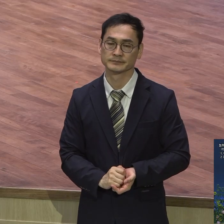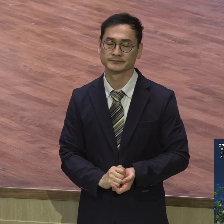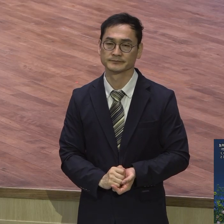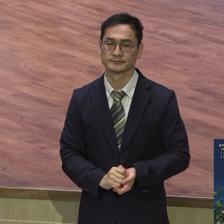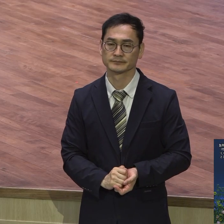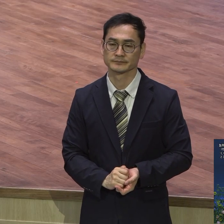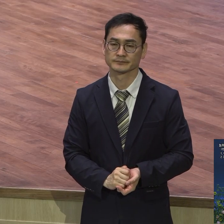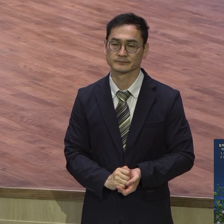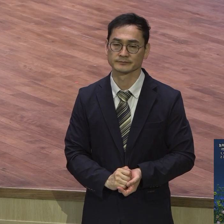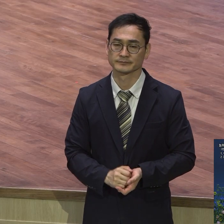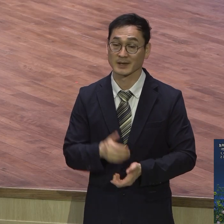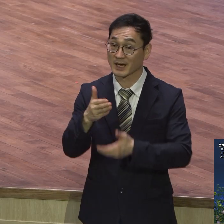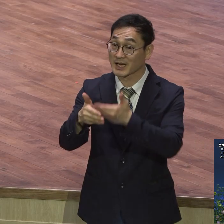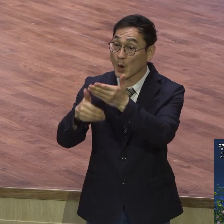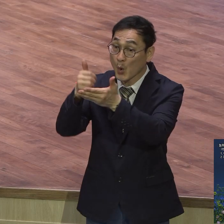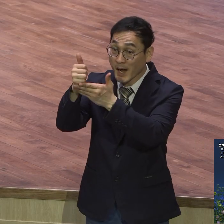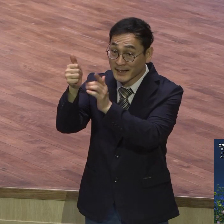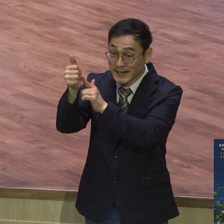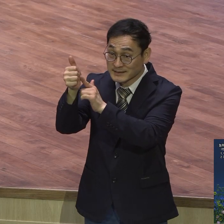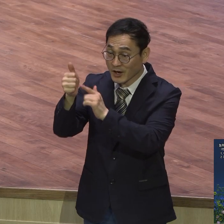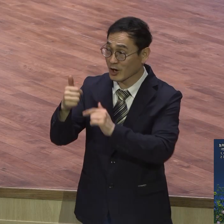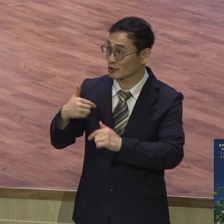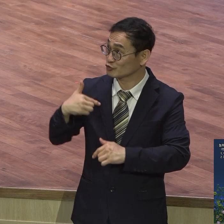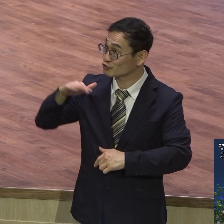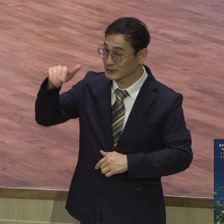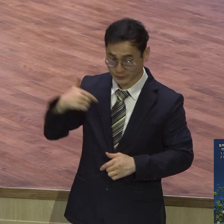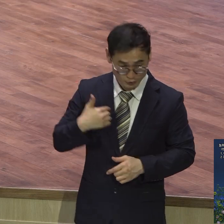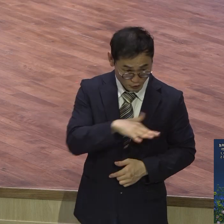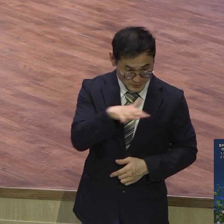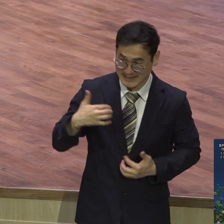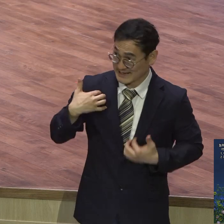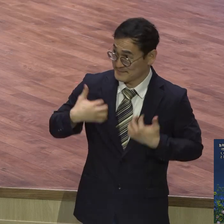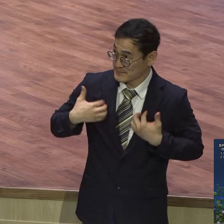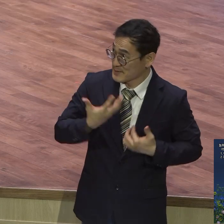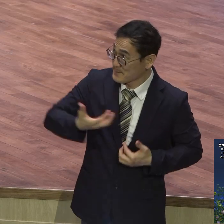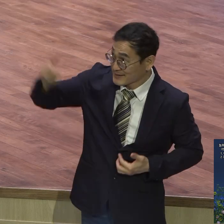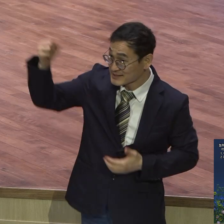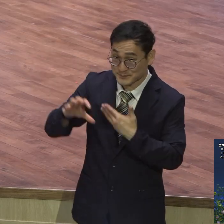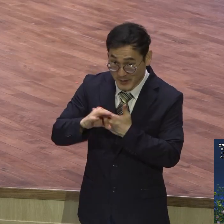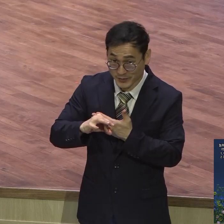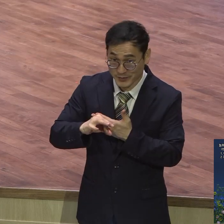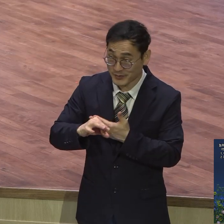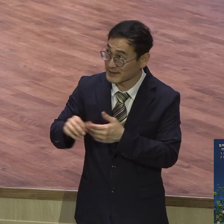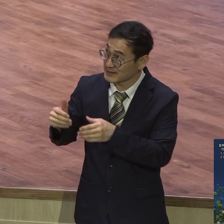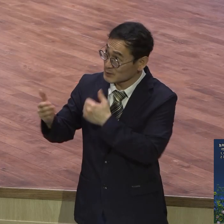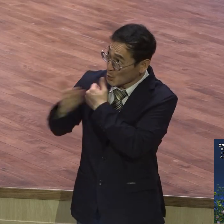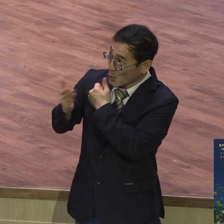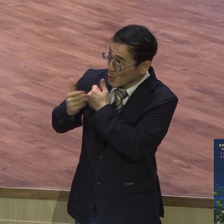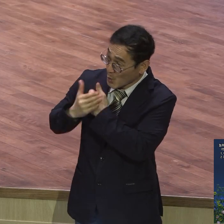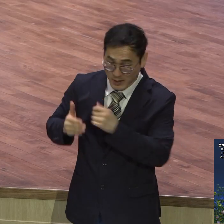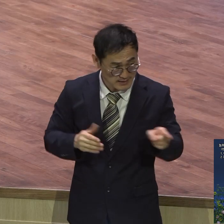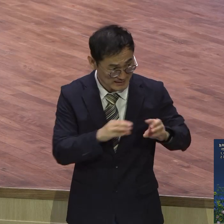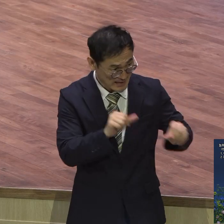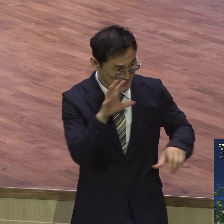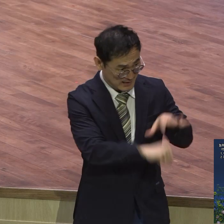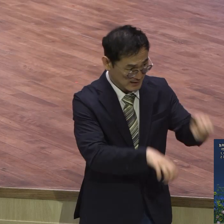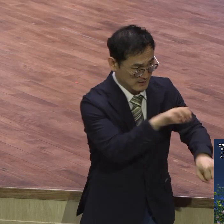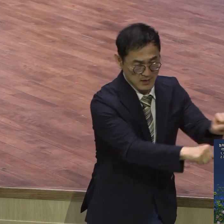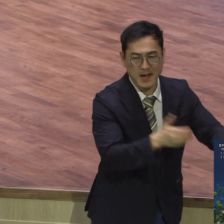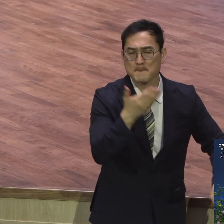여호와께서 우리를 기뻐하시면 우리를 그 땅으로 인도하여 들이시고 그 땅을 우리에게 주시리라